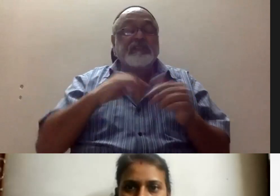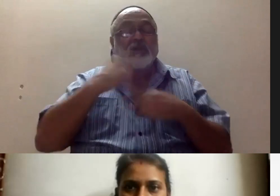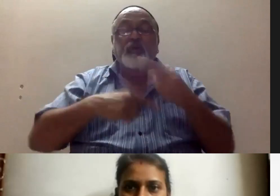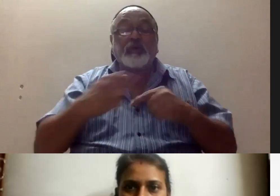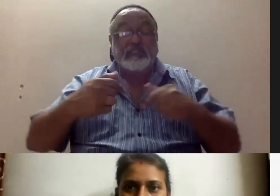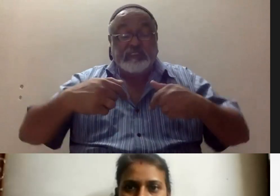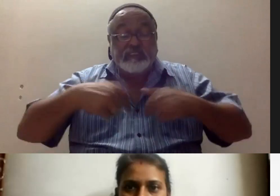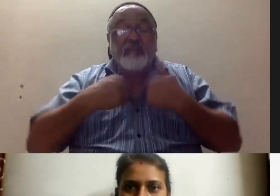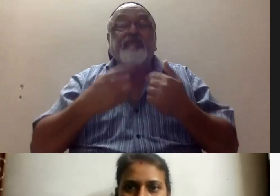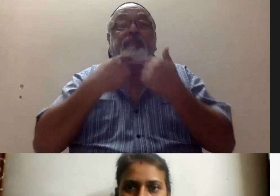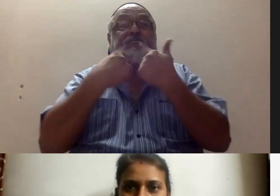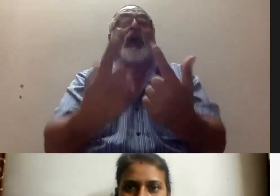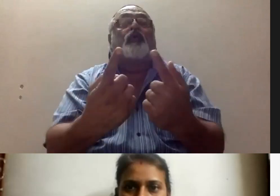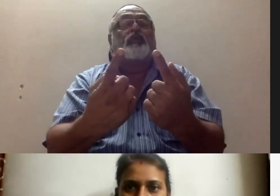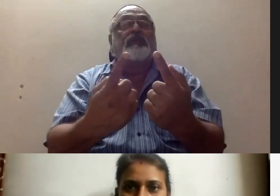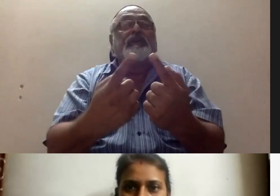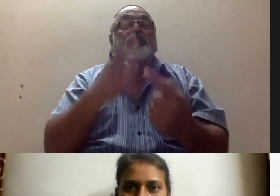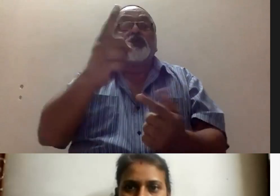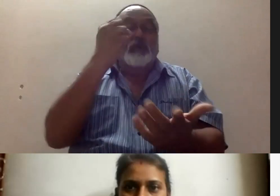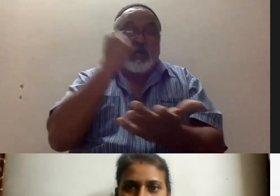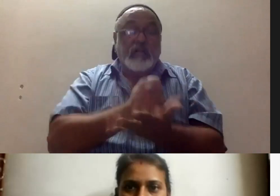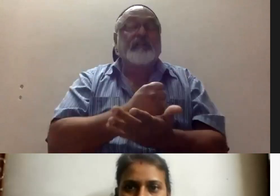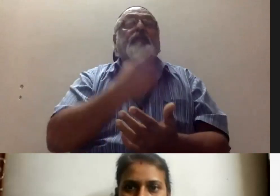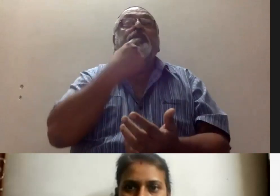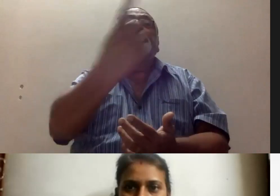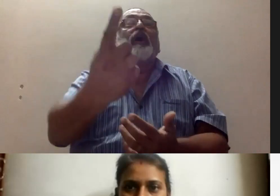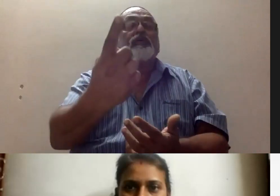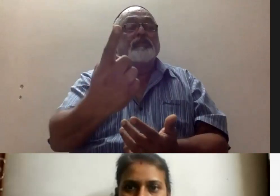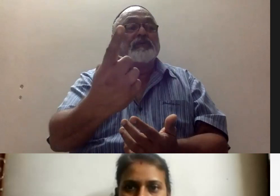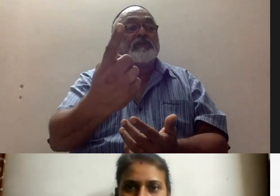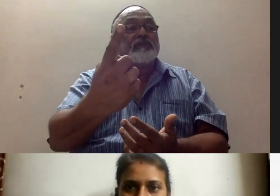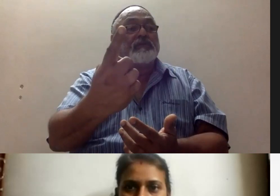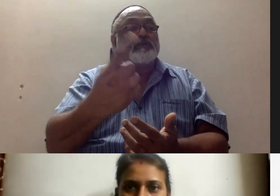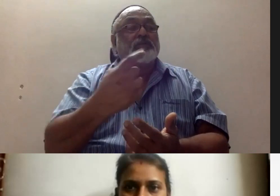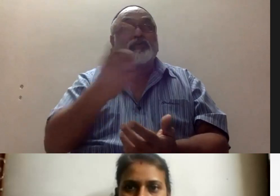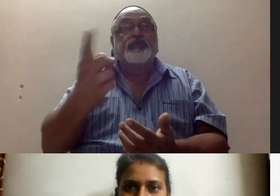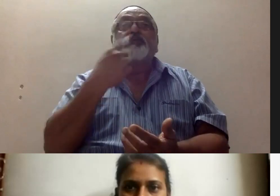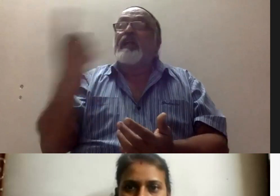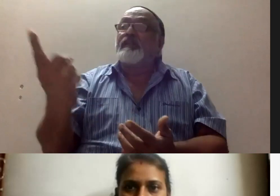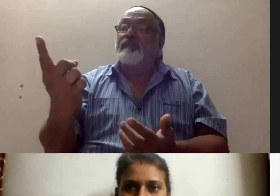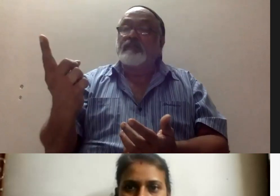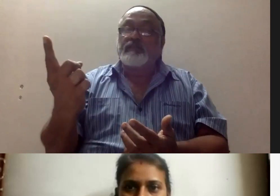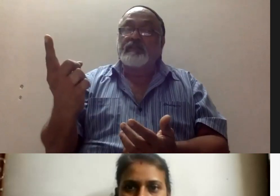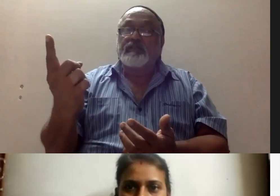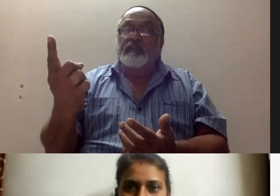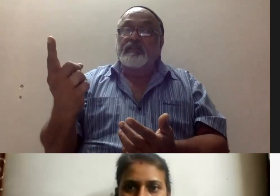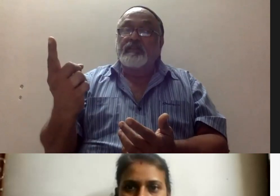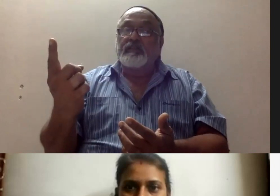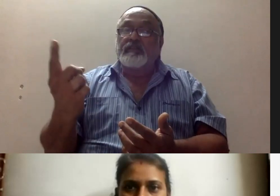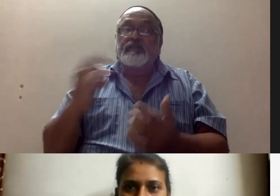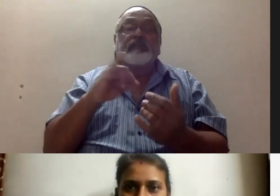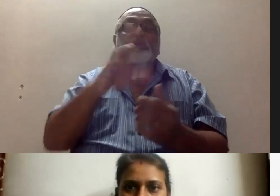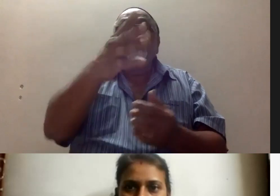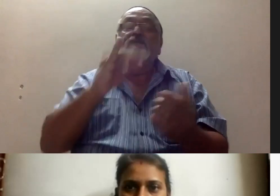आप बोलो, आपका हक है बोलने का, और जब तक आप उस बात को नहीं बोलोगे, जैसे सौम्या सूरज ने कहा